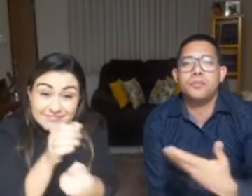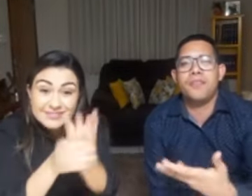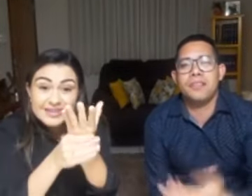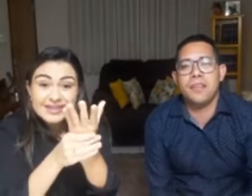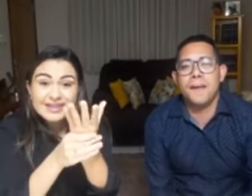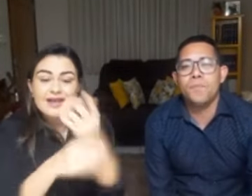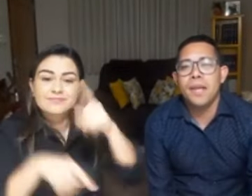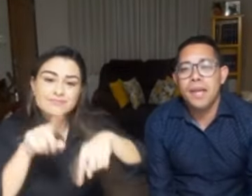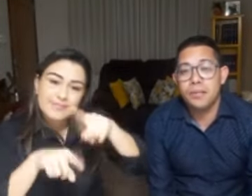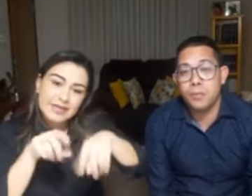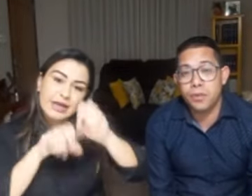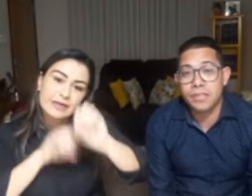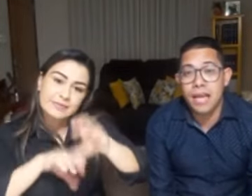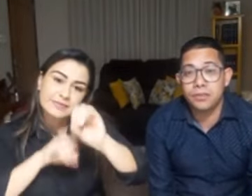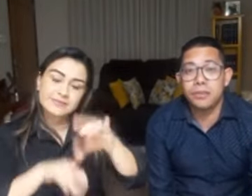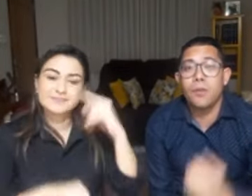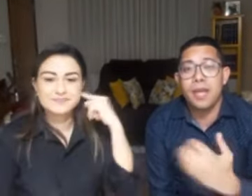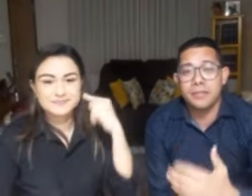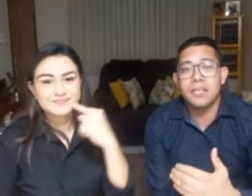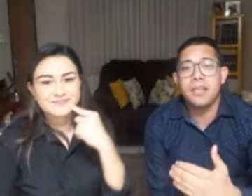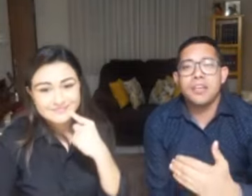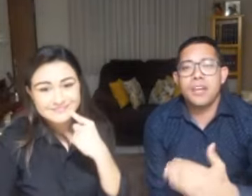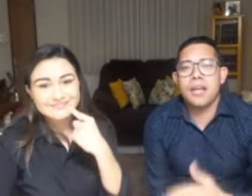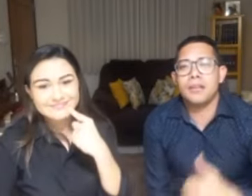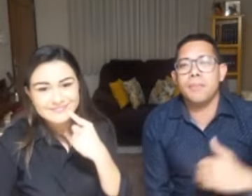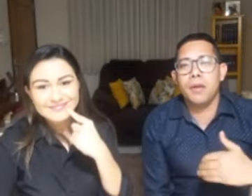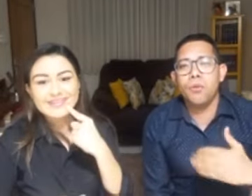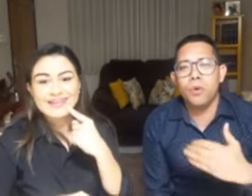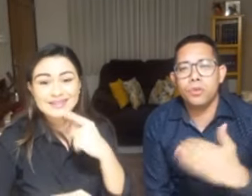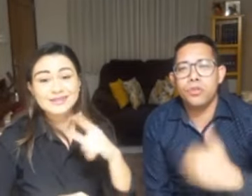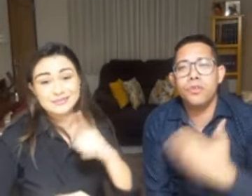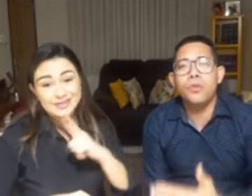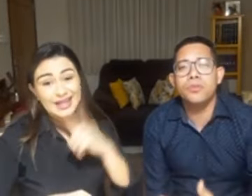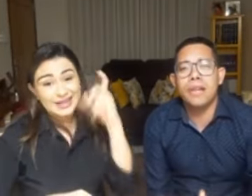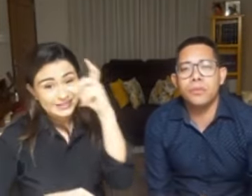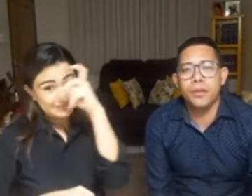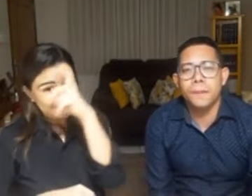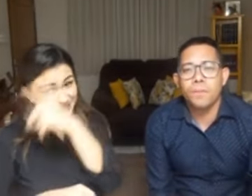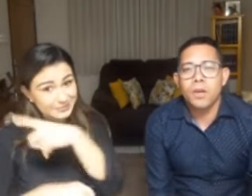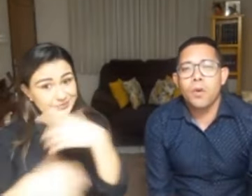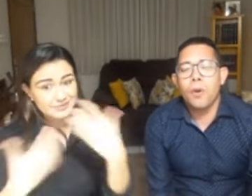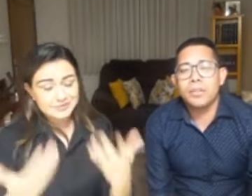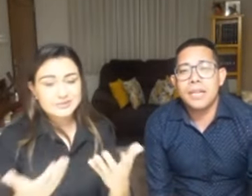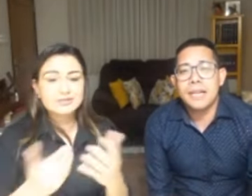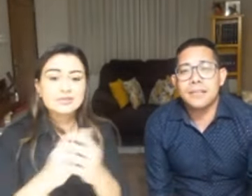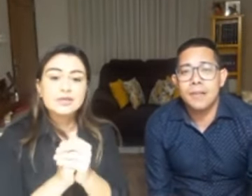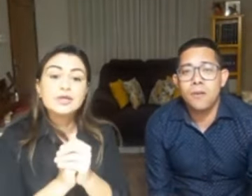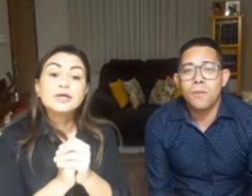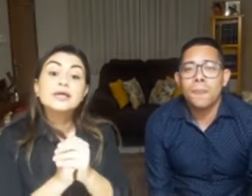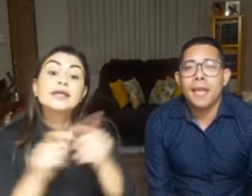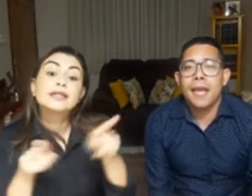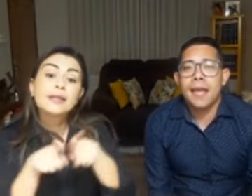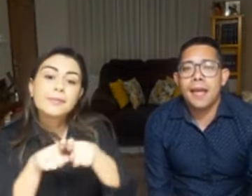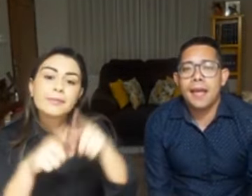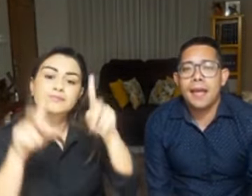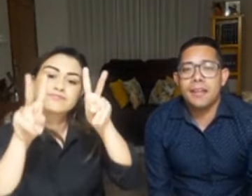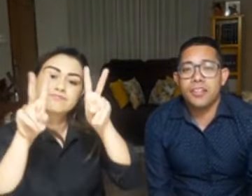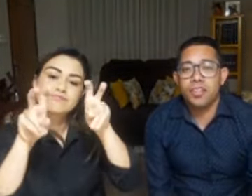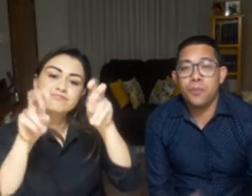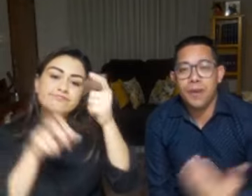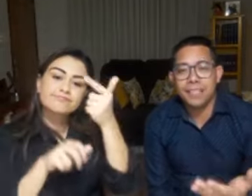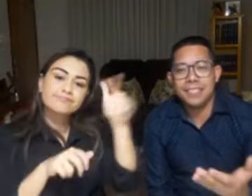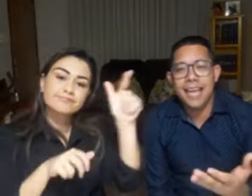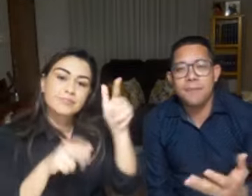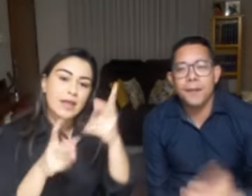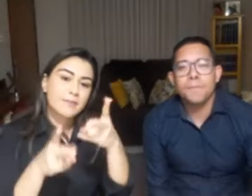didáticos para fazer esse processo. Então, essa já é também um outro dificultador. Uma outra questão que a